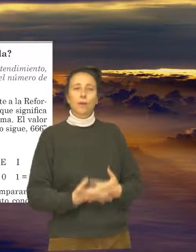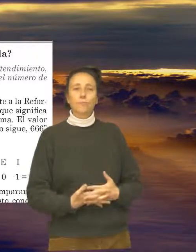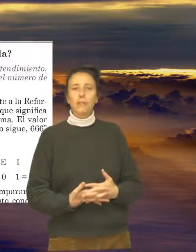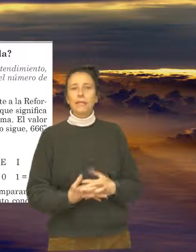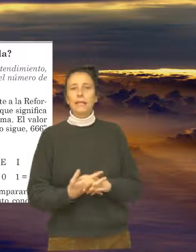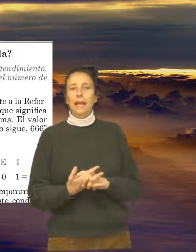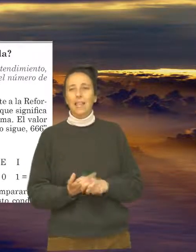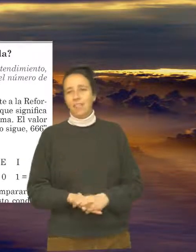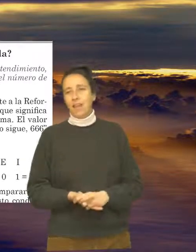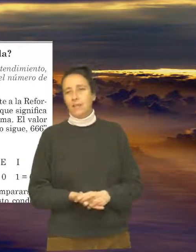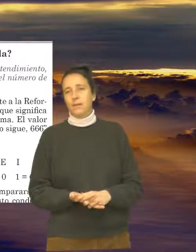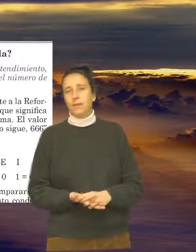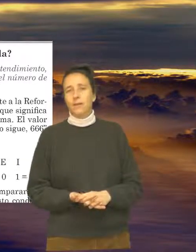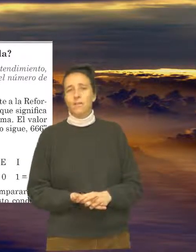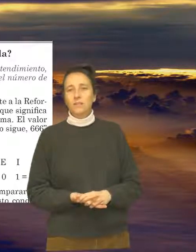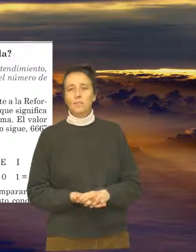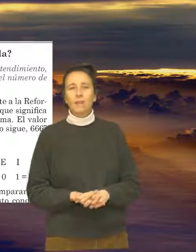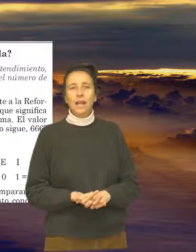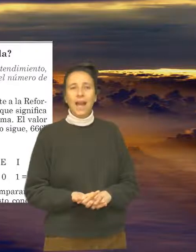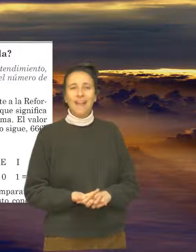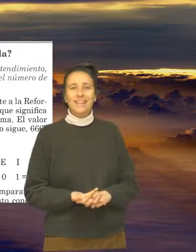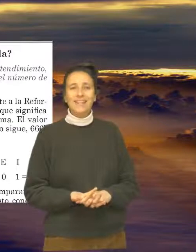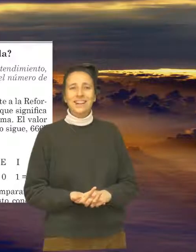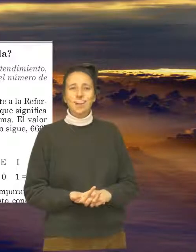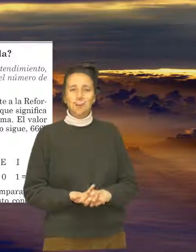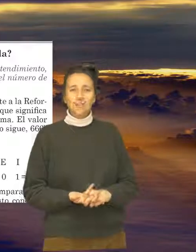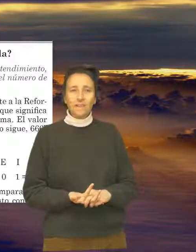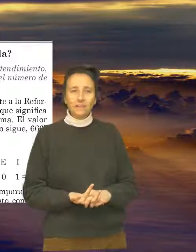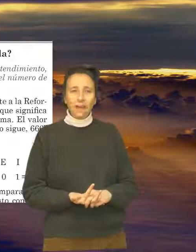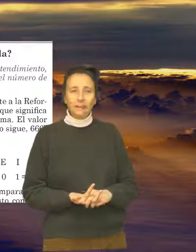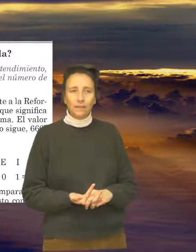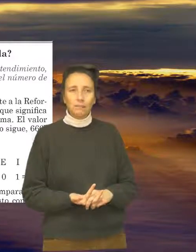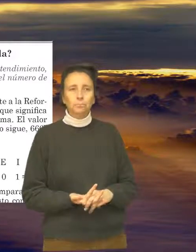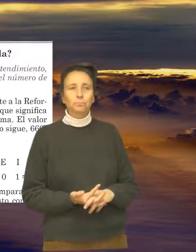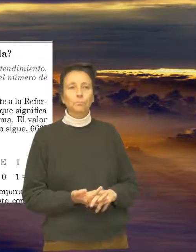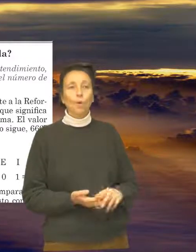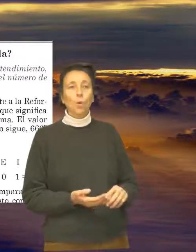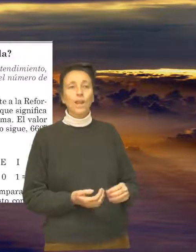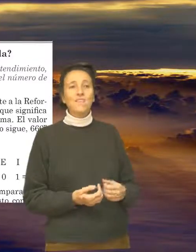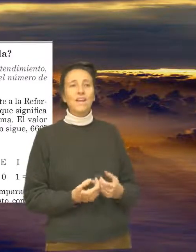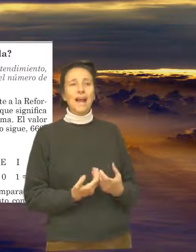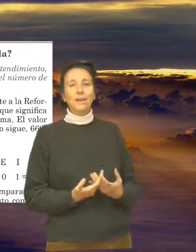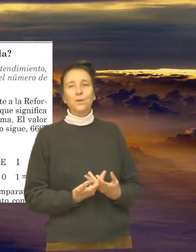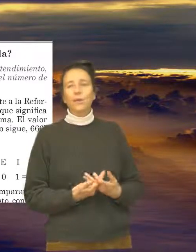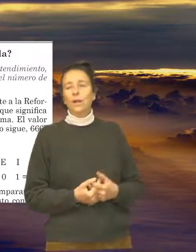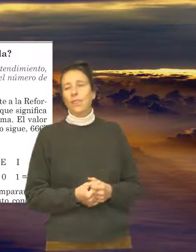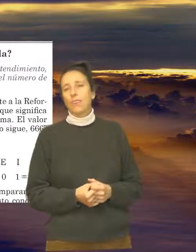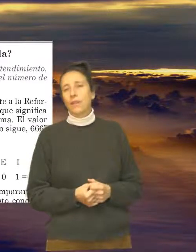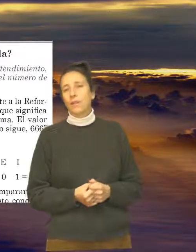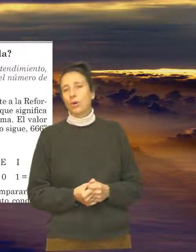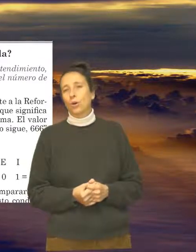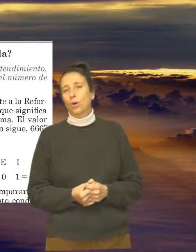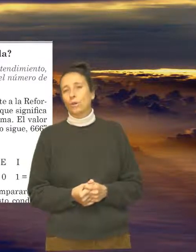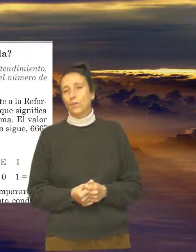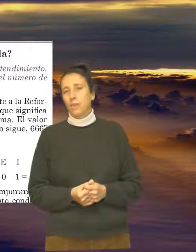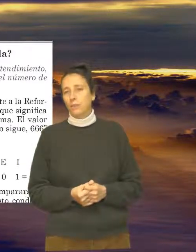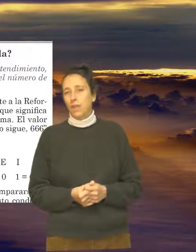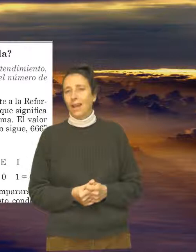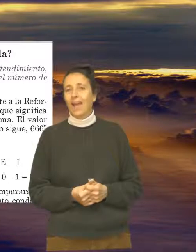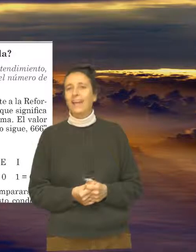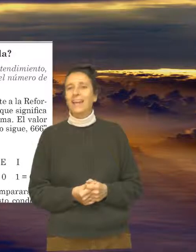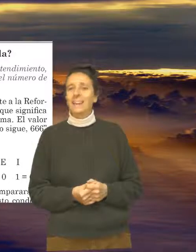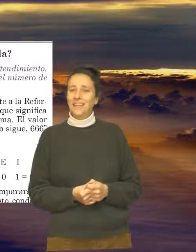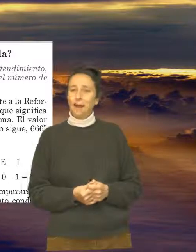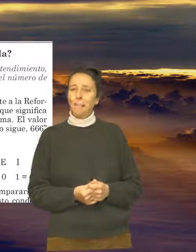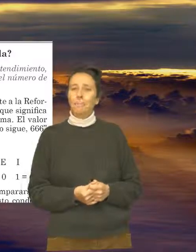Vicarius Filii Dei, que significa el representante o el vicario del Hijo de